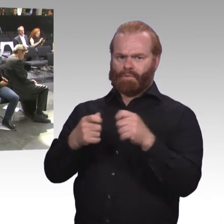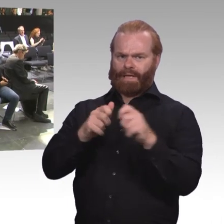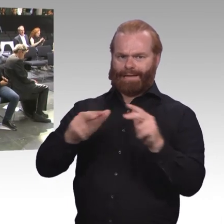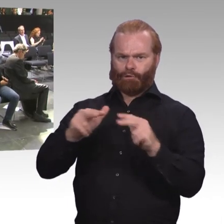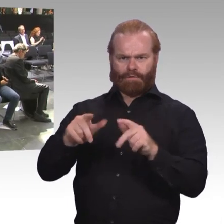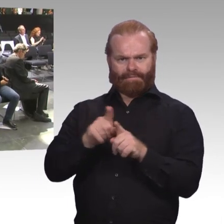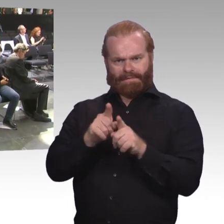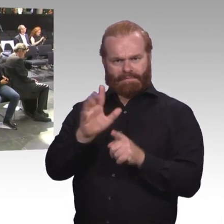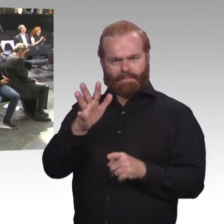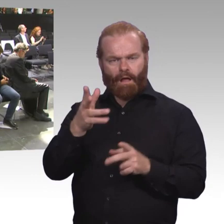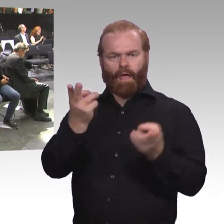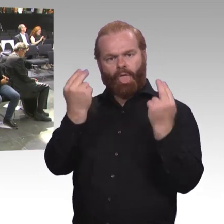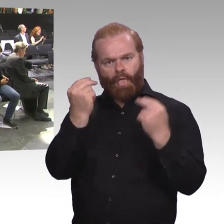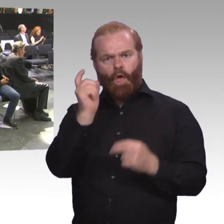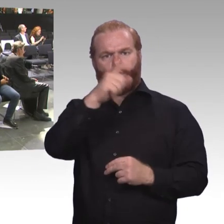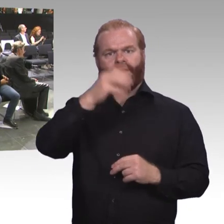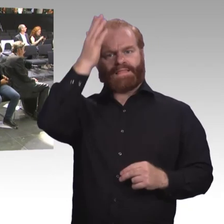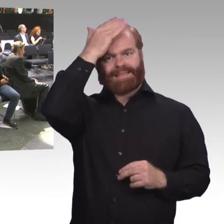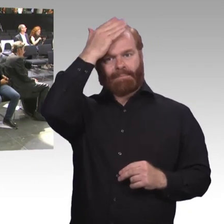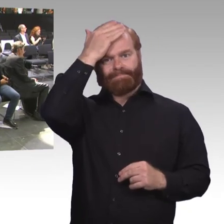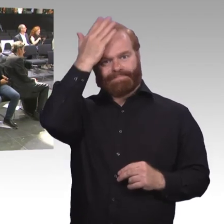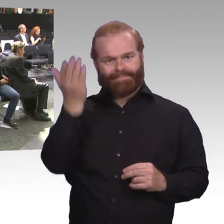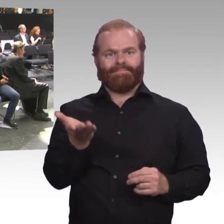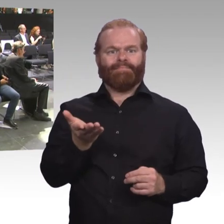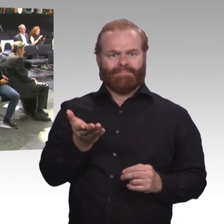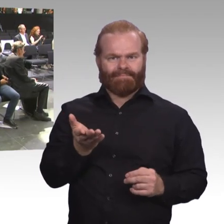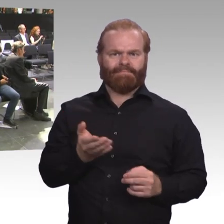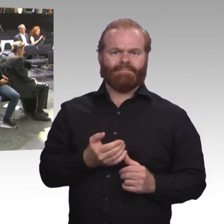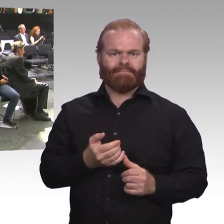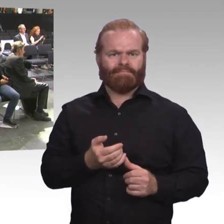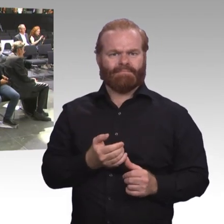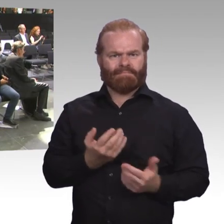das ist unsäglich. Und nun zum Mitschreiben.